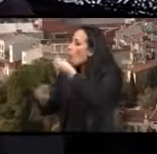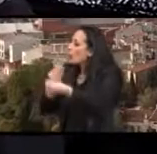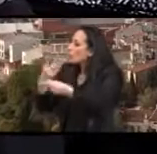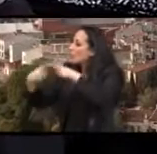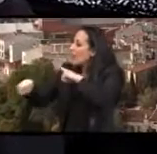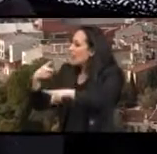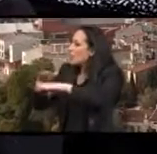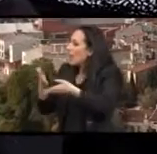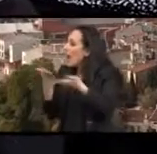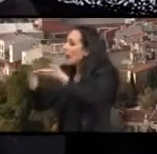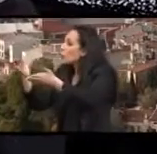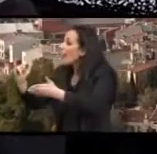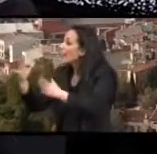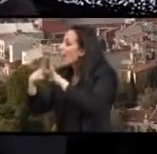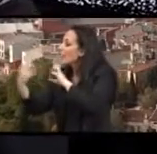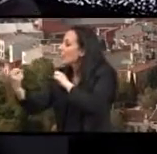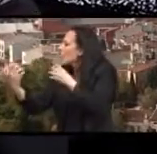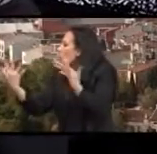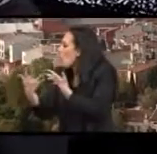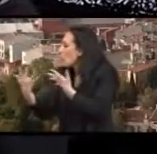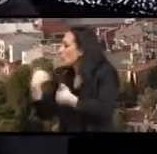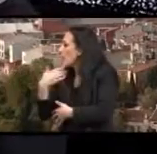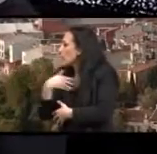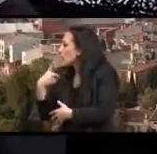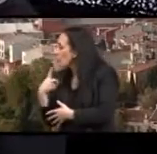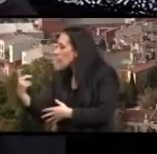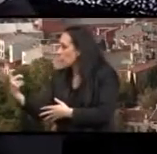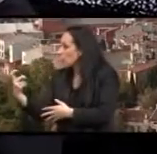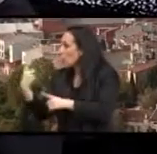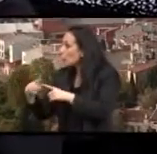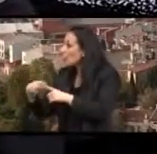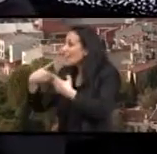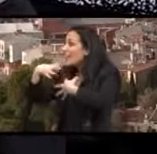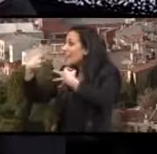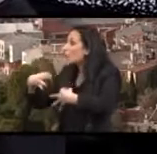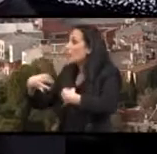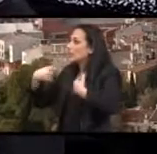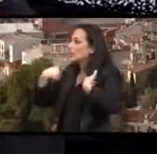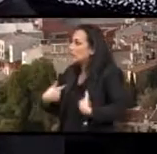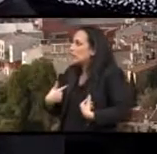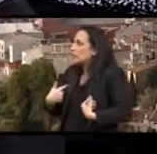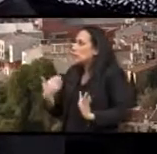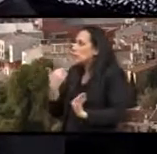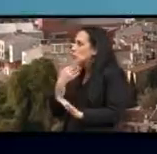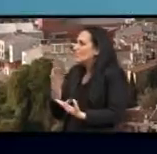entendre'l. Molt bé. Li volia fer, perquè et sents No ho sé. Realmente es